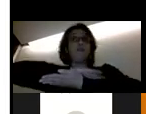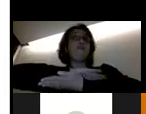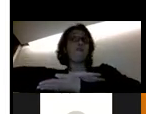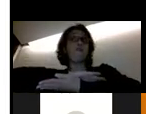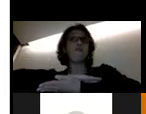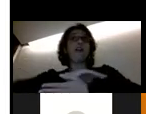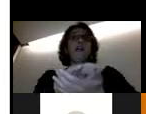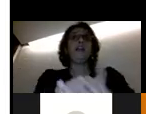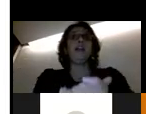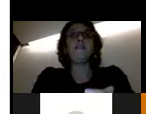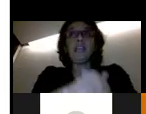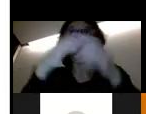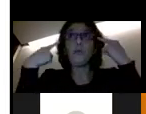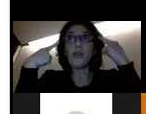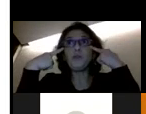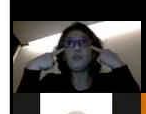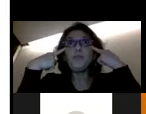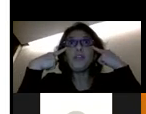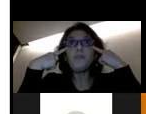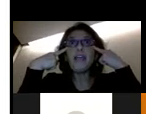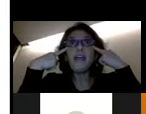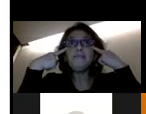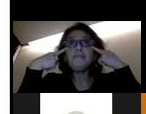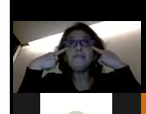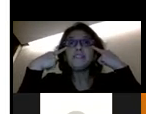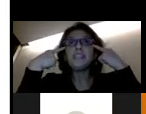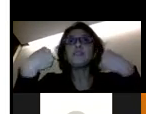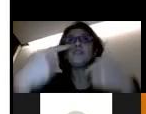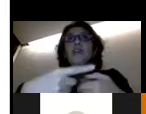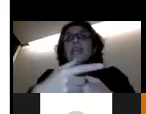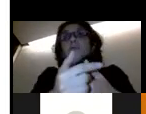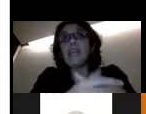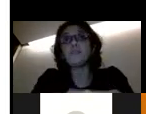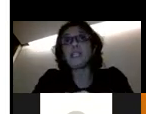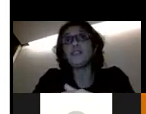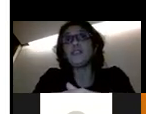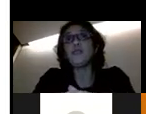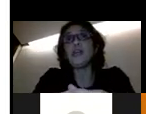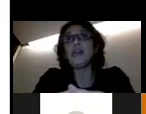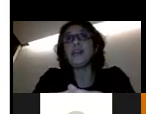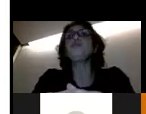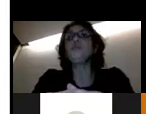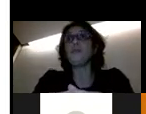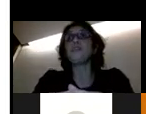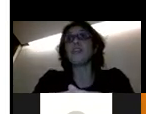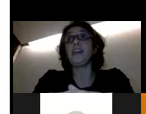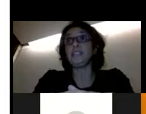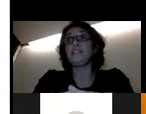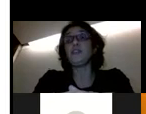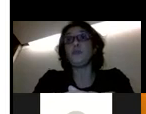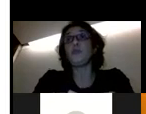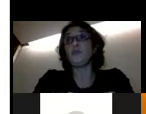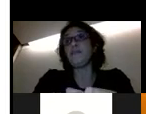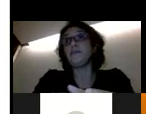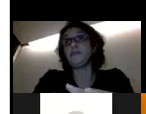fiesta. Había un tipo de mirada, ¿cierto? Una expresión de duda y un movimiento de